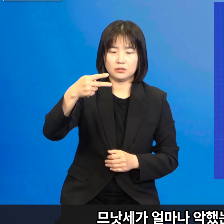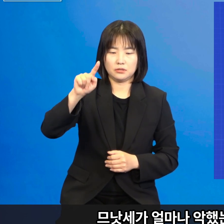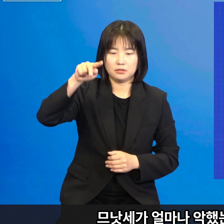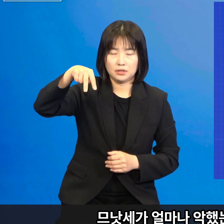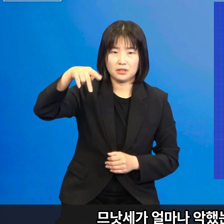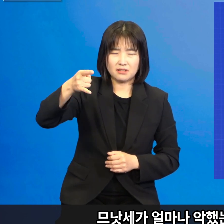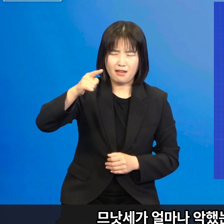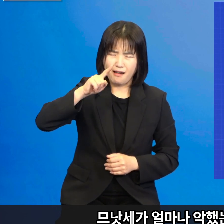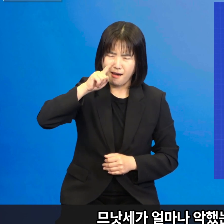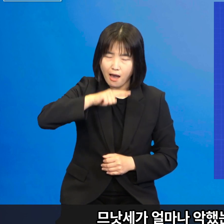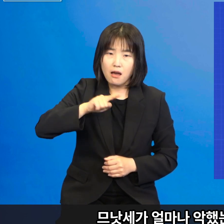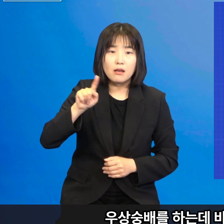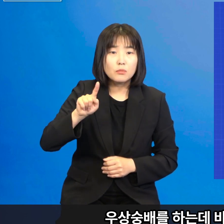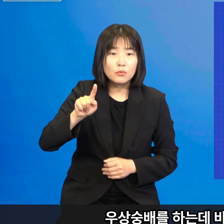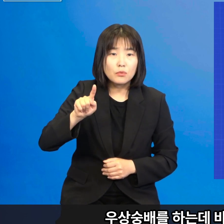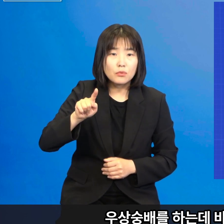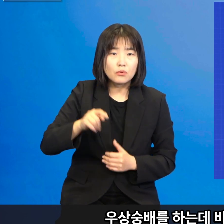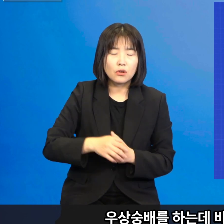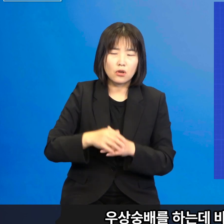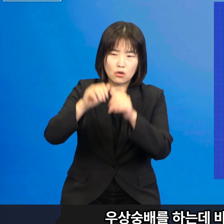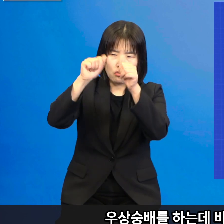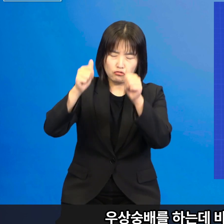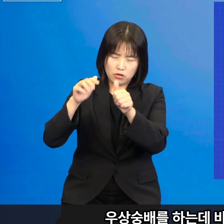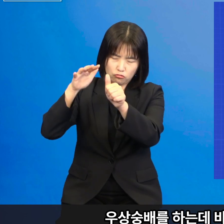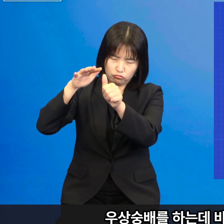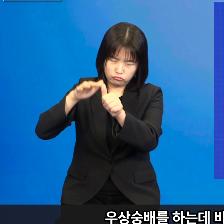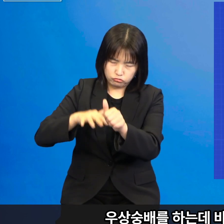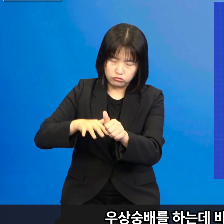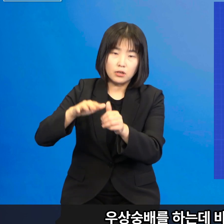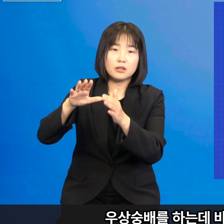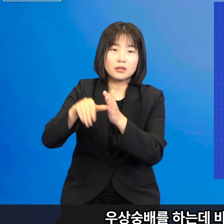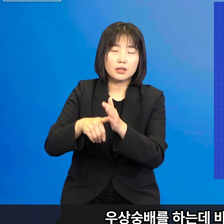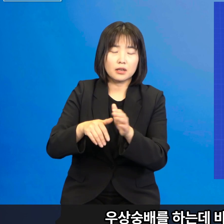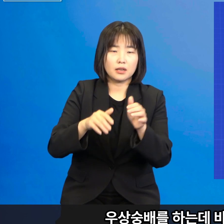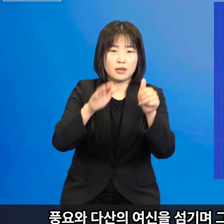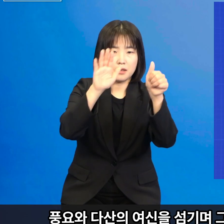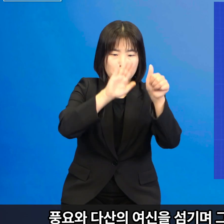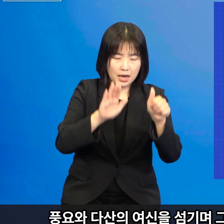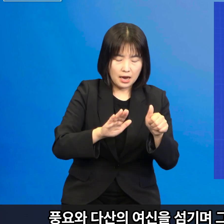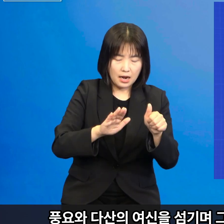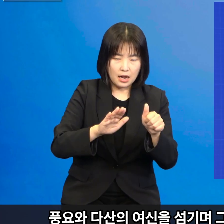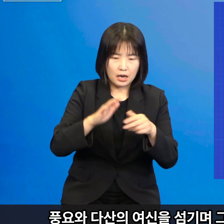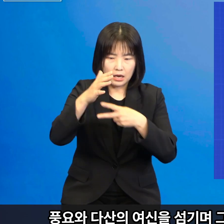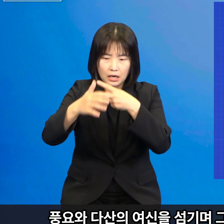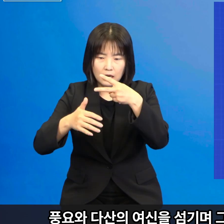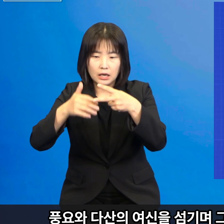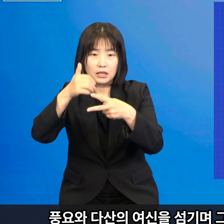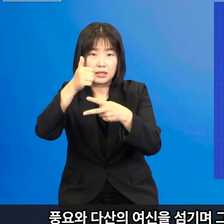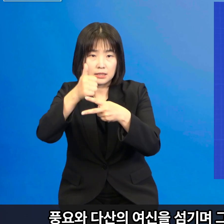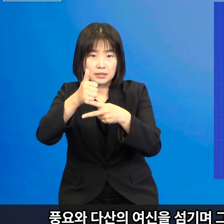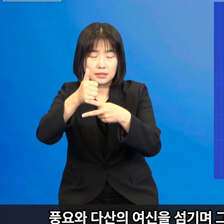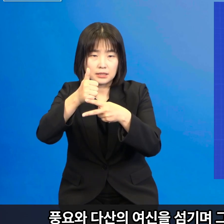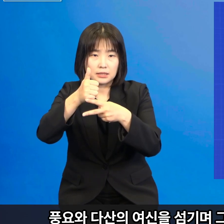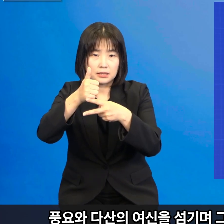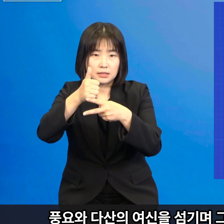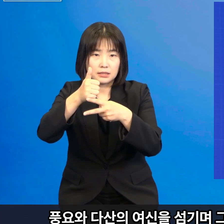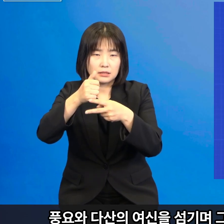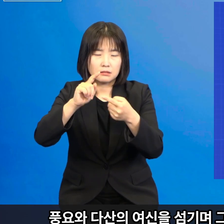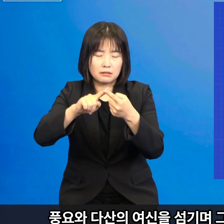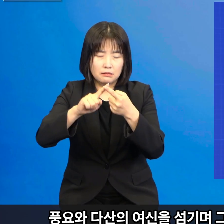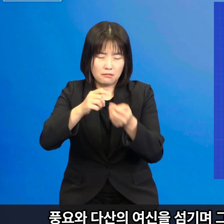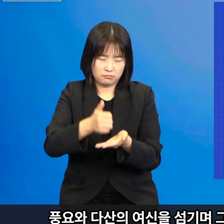악했는지 이런 일을 했습니다. 우상 숭배를 하는데 바알과 아세라라고 하는 풍요와 다산의 여신을